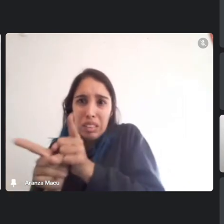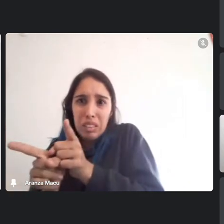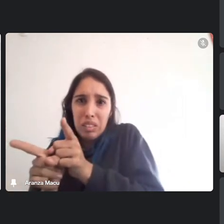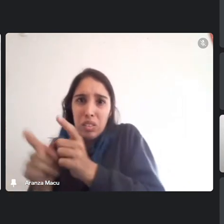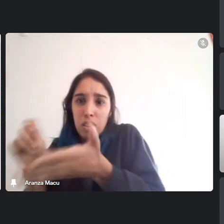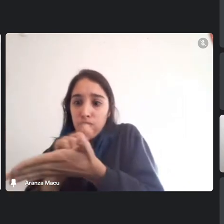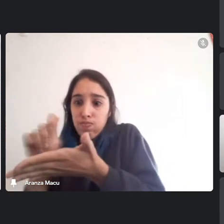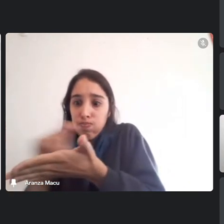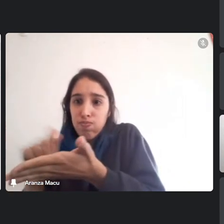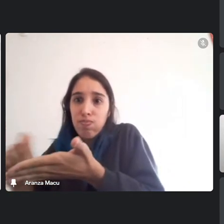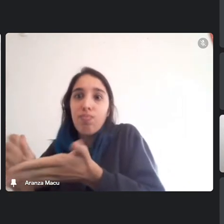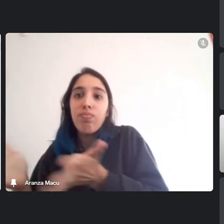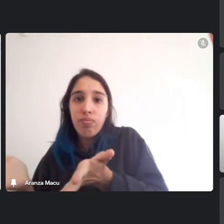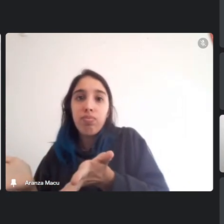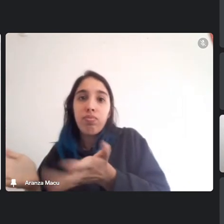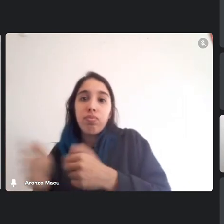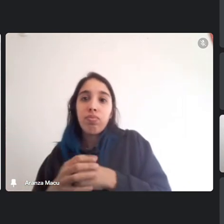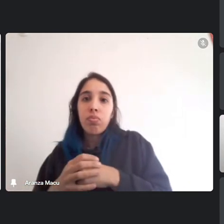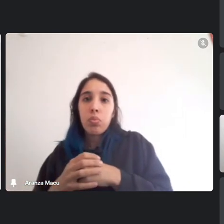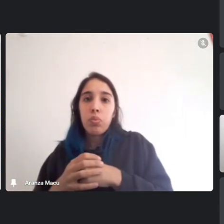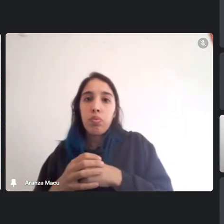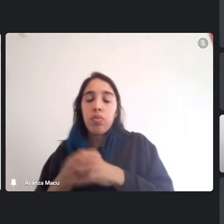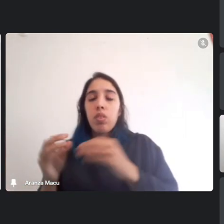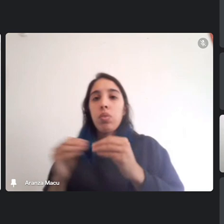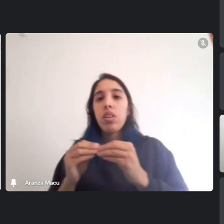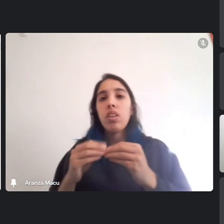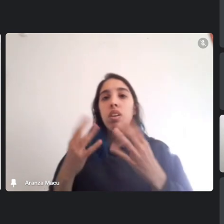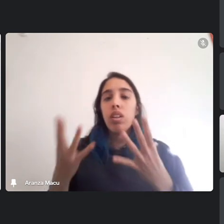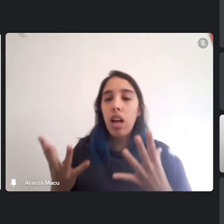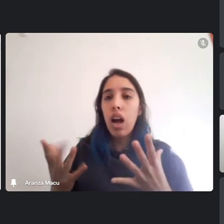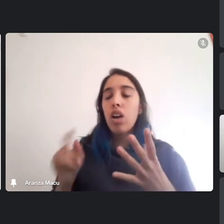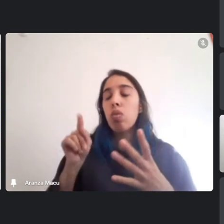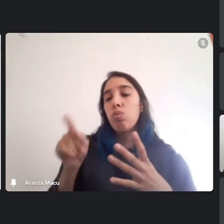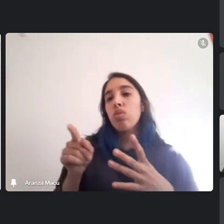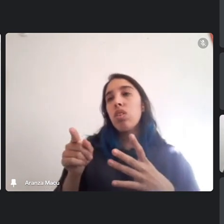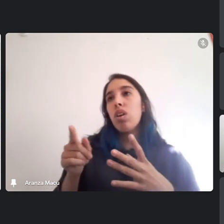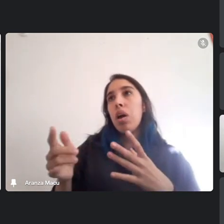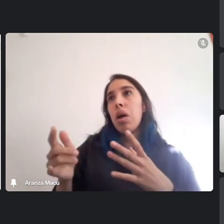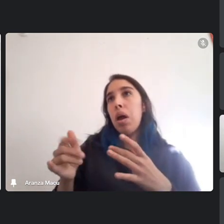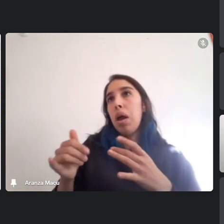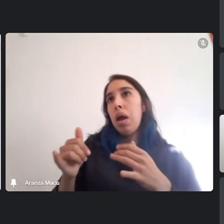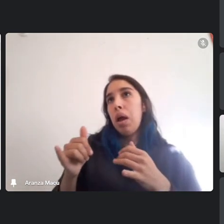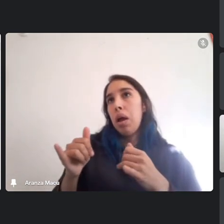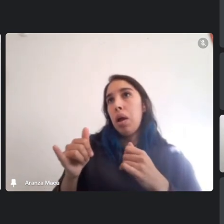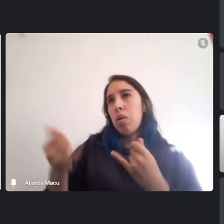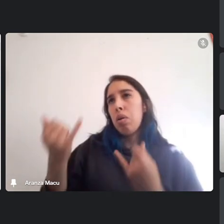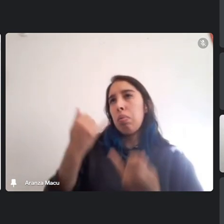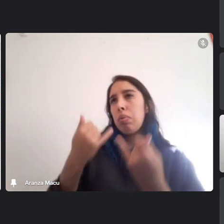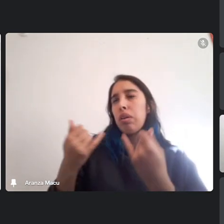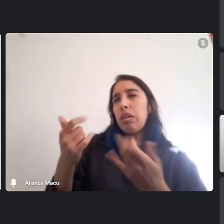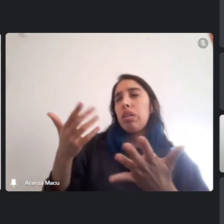Claro, como hay cosas que usted dice cuando el sustantivo, qué sé yo, el adjetivo está